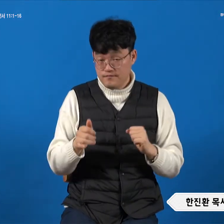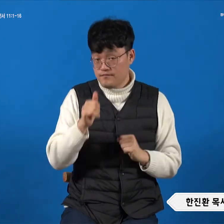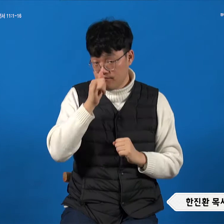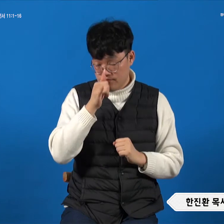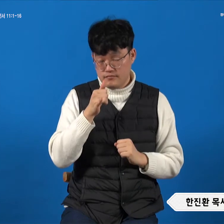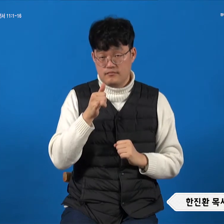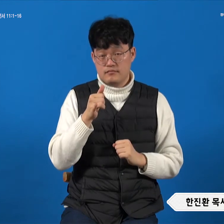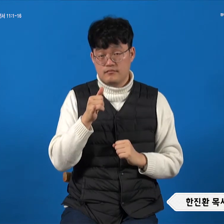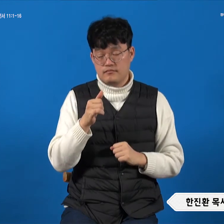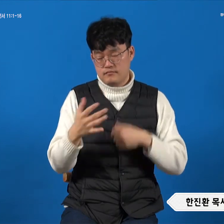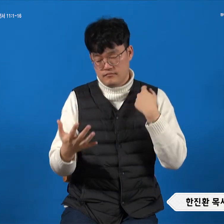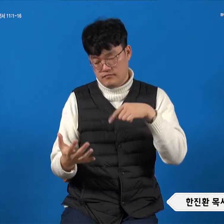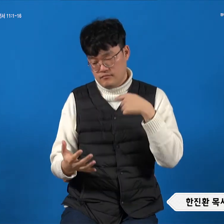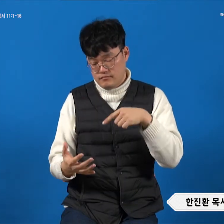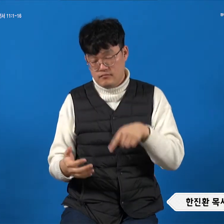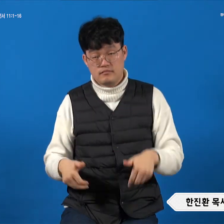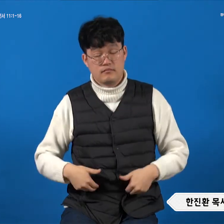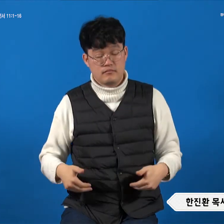그렇게 가르쳐야 됩니다.